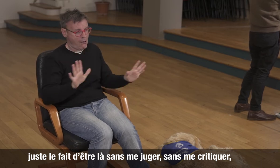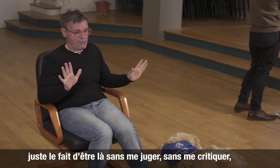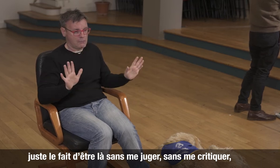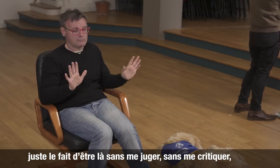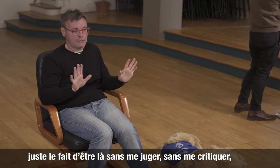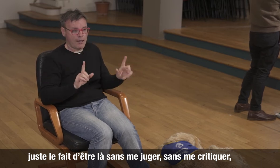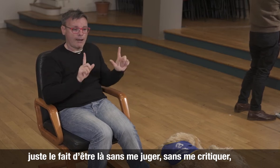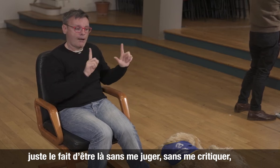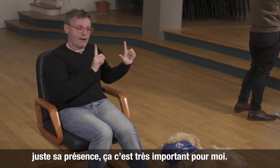sans me critiquer.